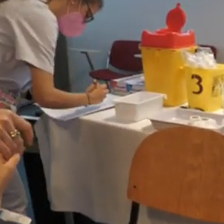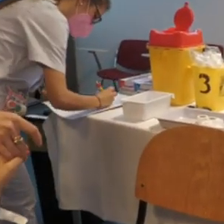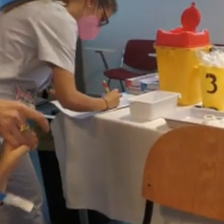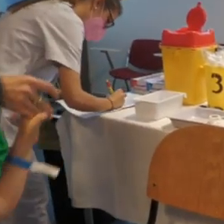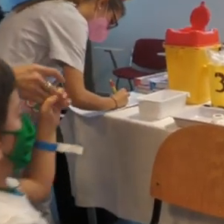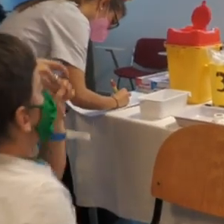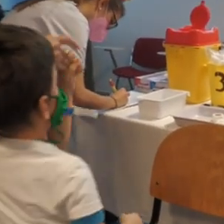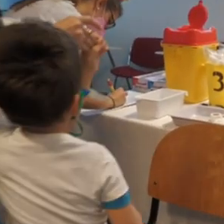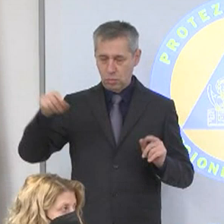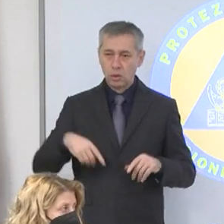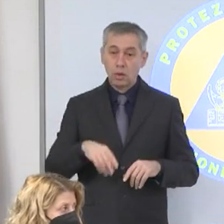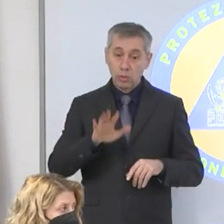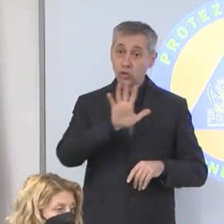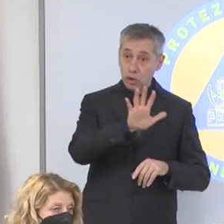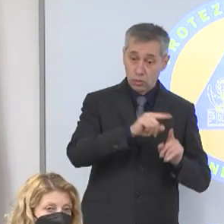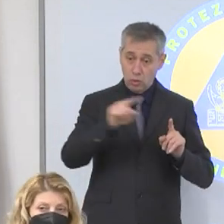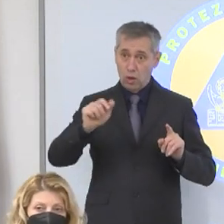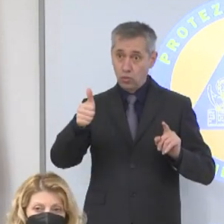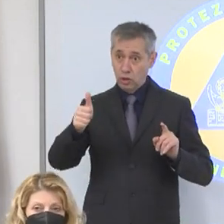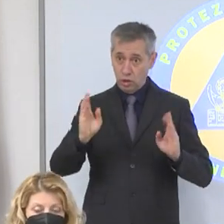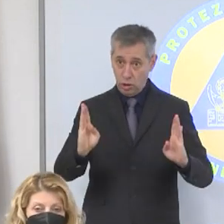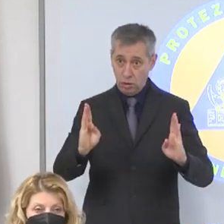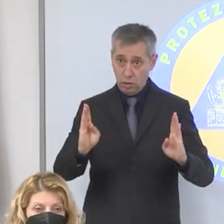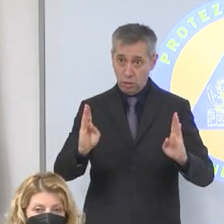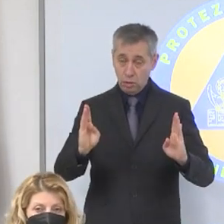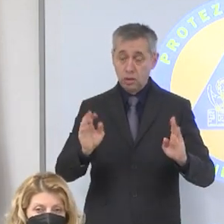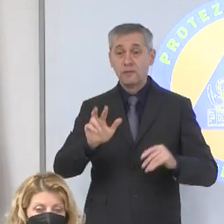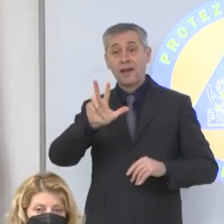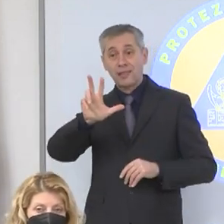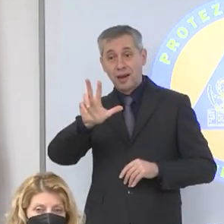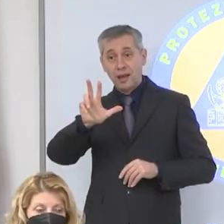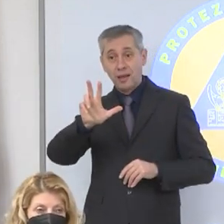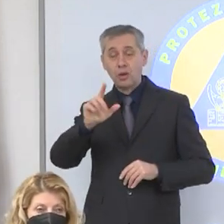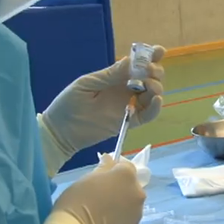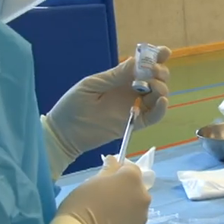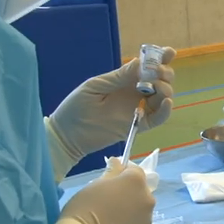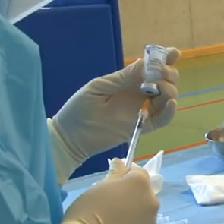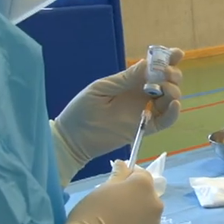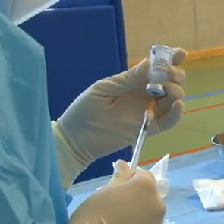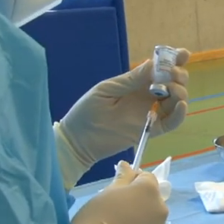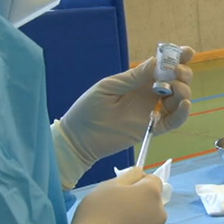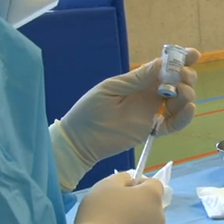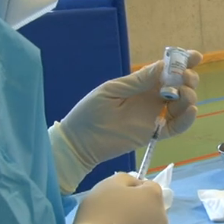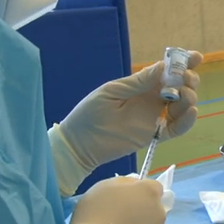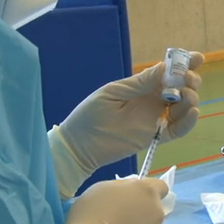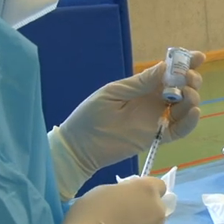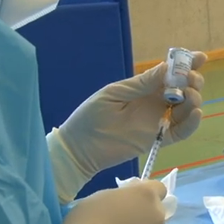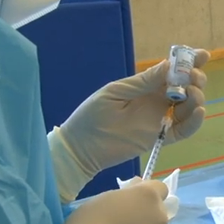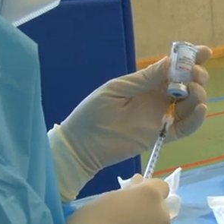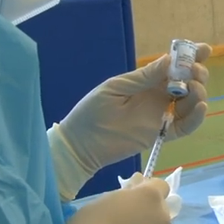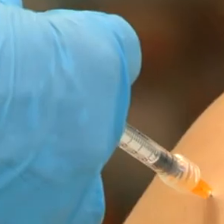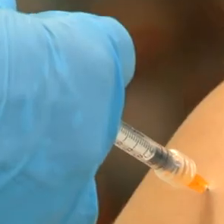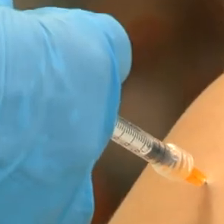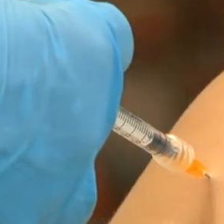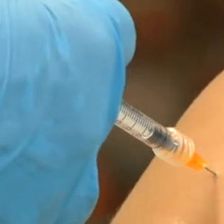5 e 11 siamo già a 1 su 3 vaccinati. Siamo al 27%, quasi 1 su 3. L'obiettivo resta dunque ora quello di